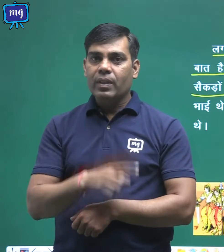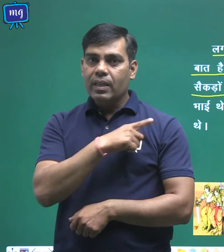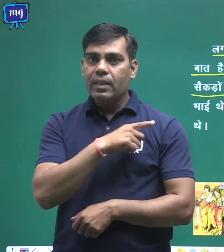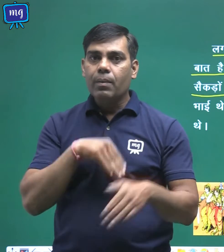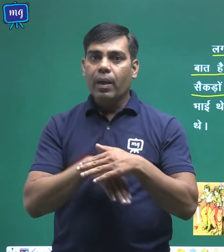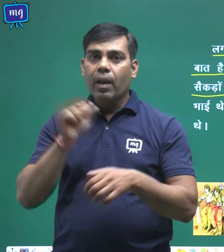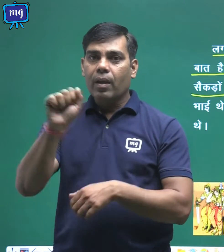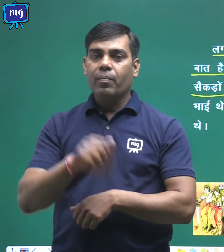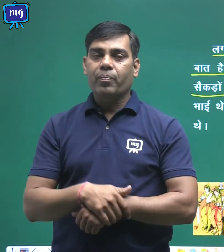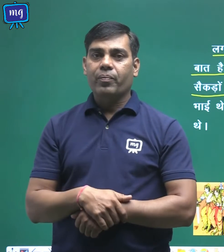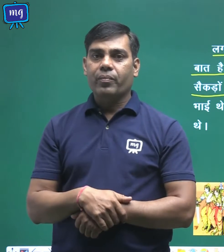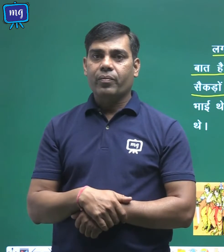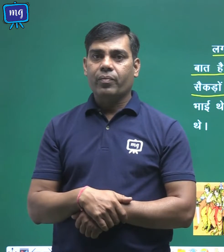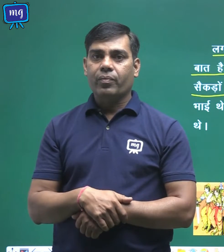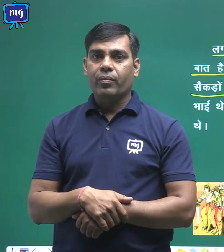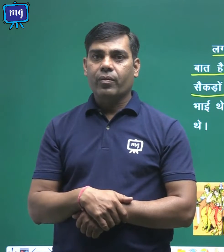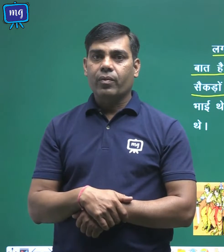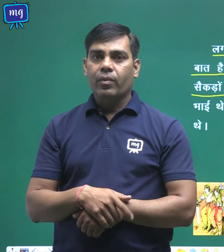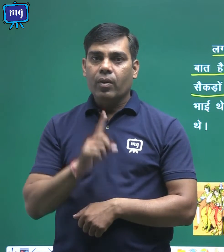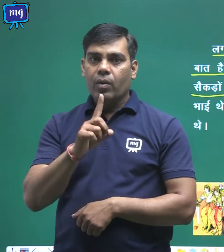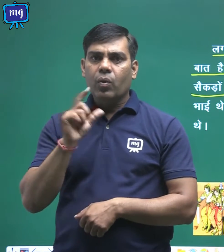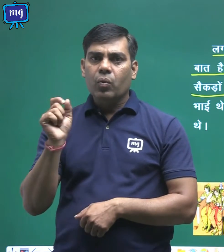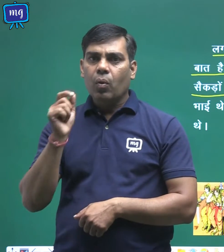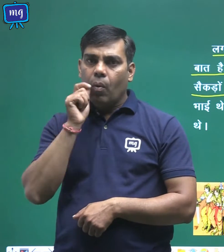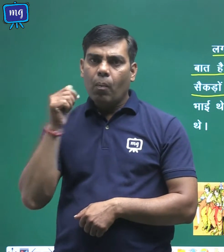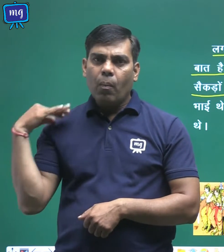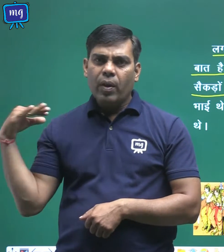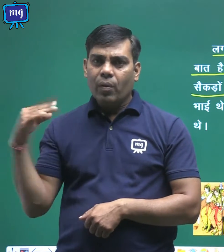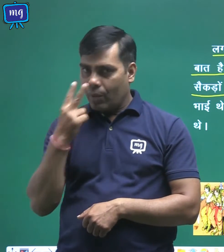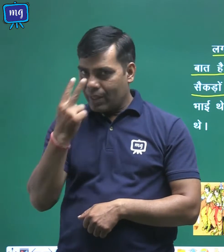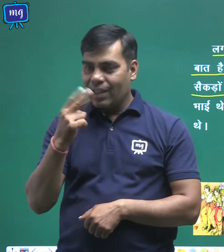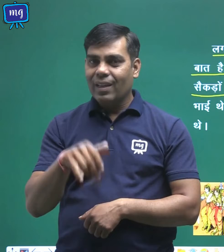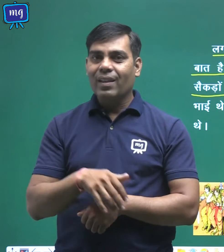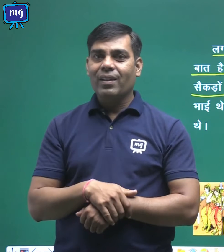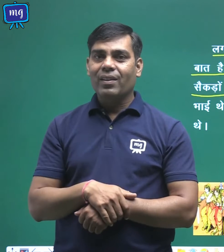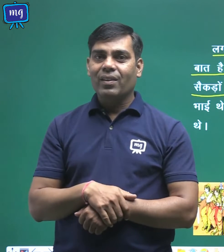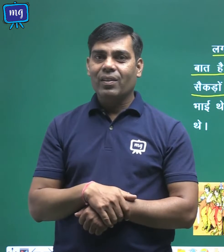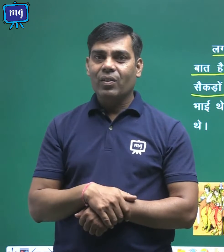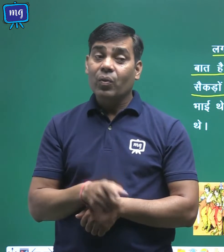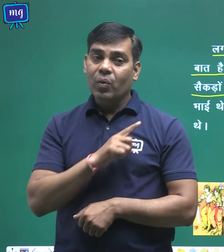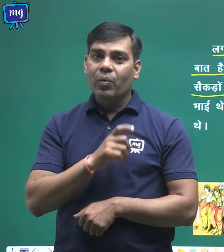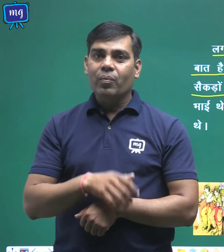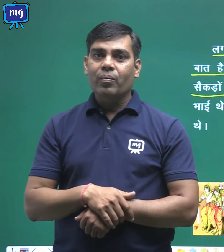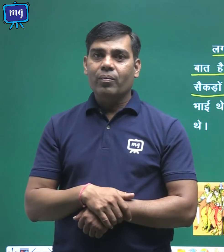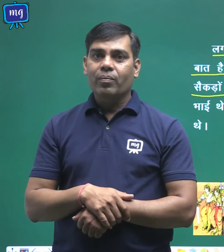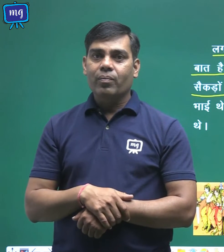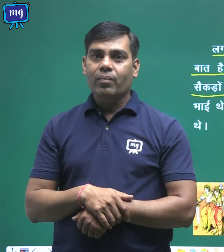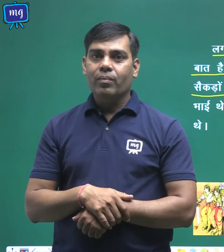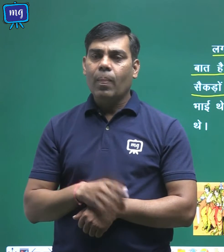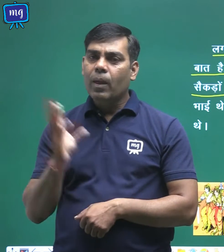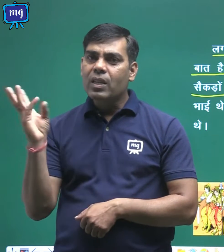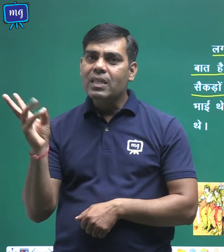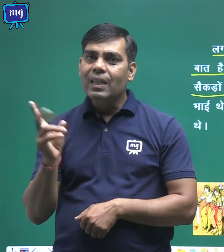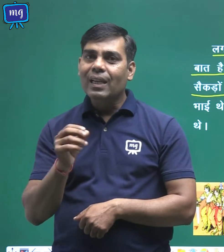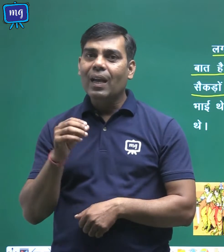आप कौरवों को देख रहे हैं जो संख्या